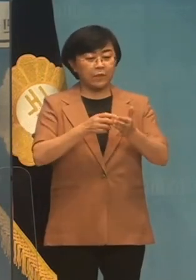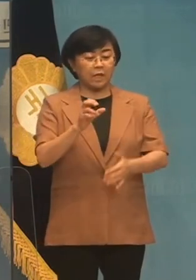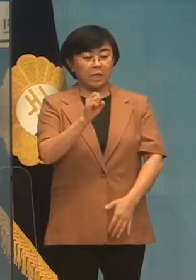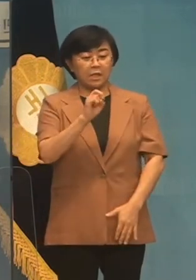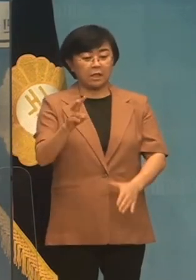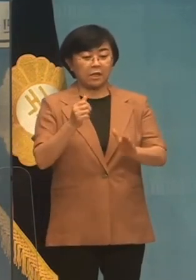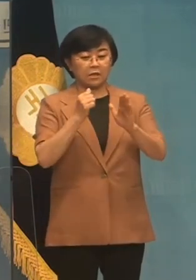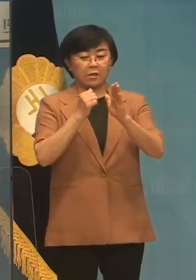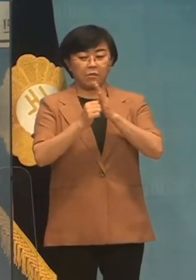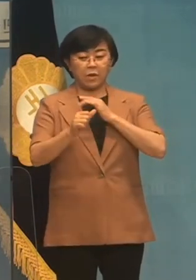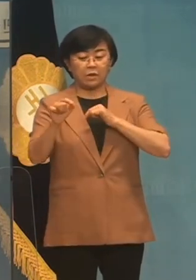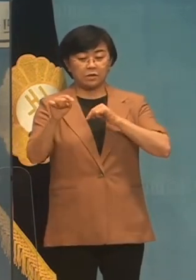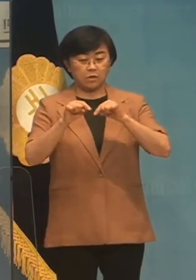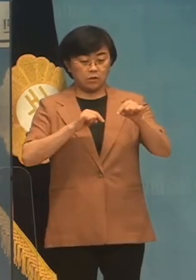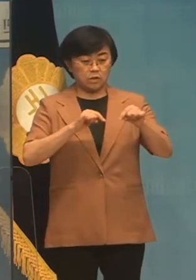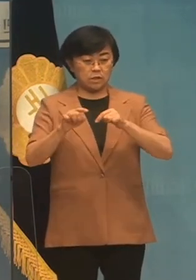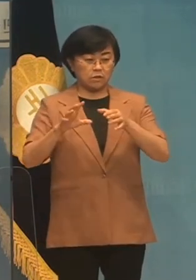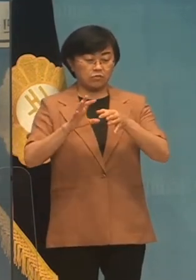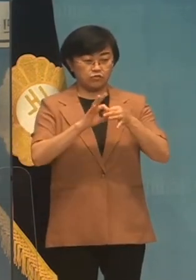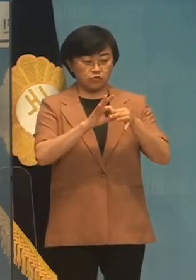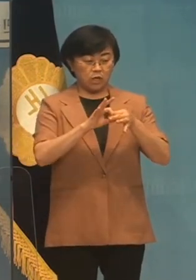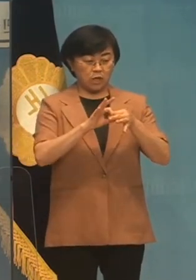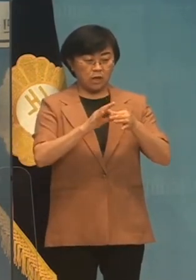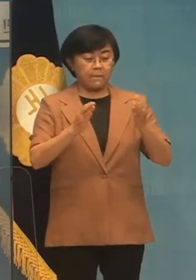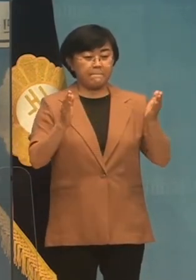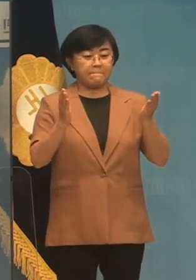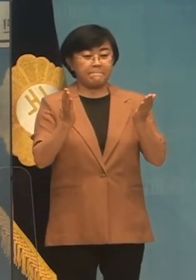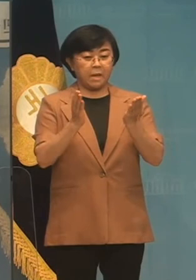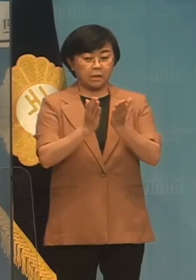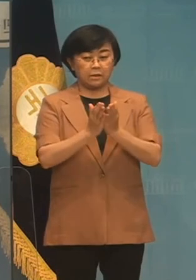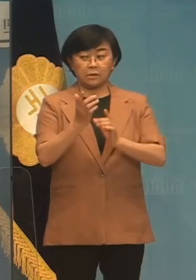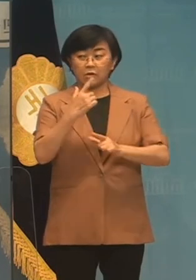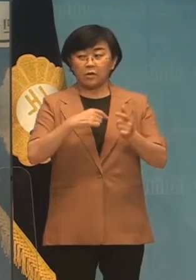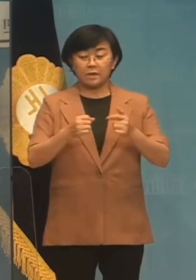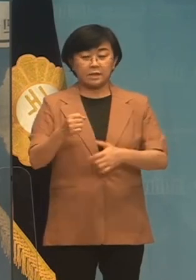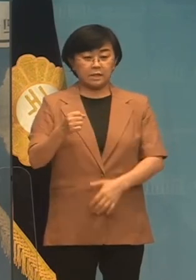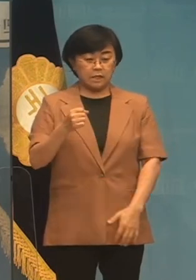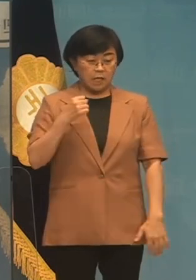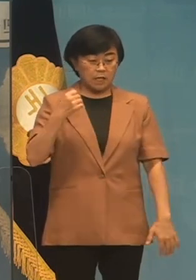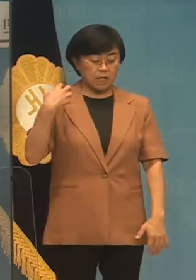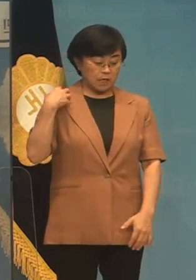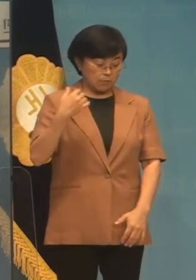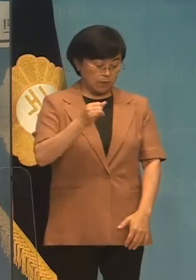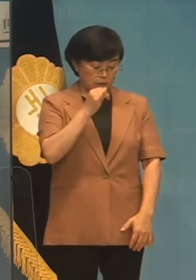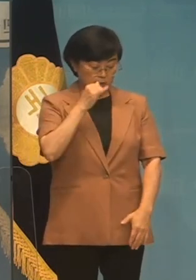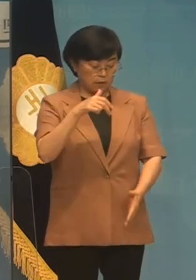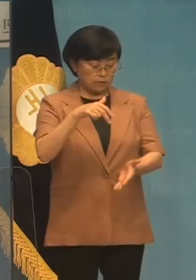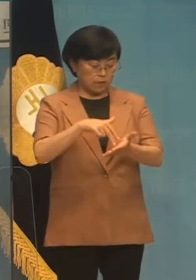제1야당 대표의 정치적 무게에 걸맞은 보다 책임있는 입장과